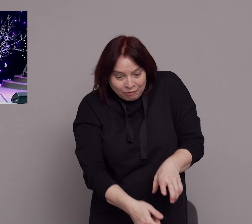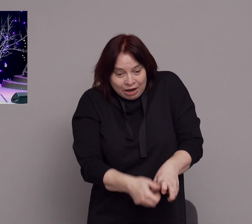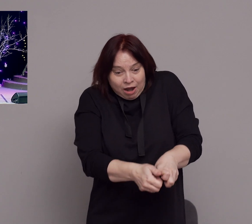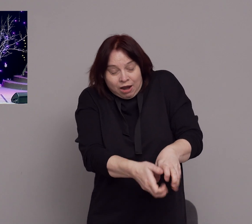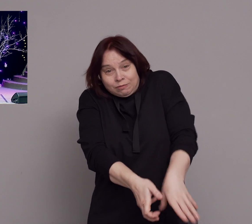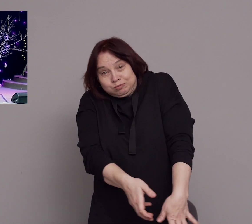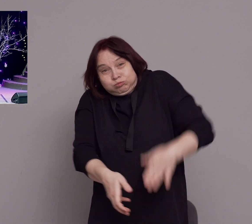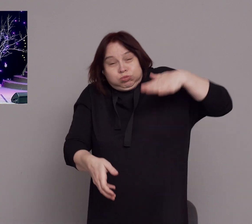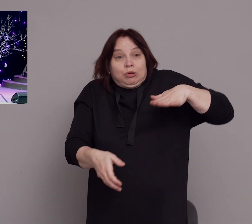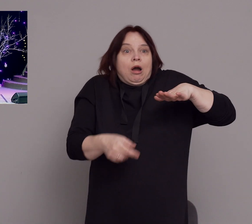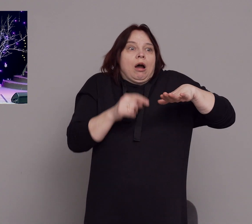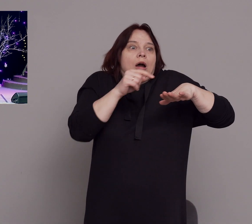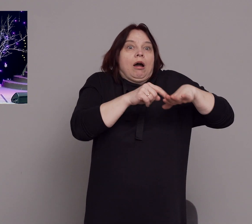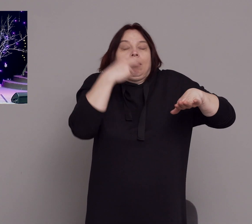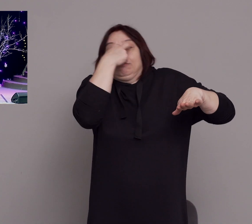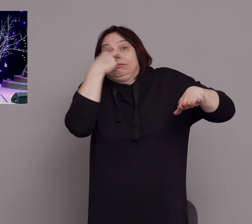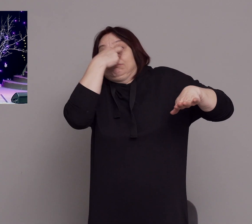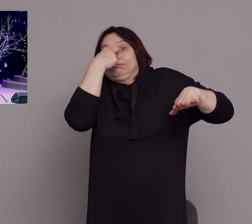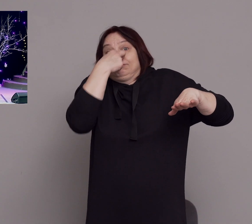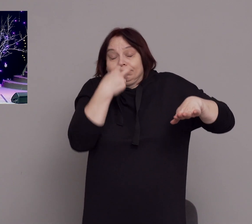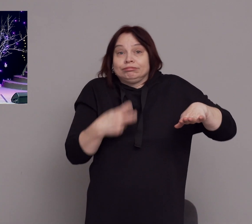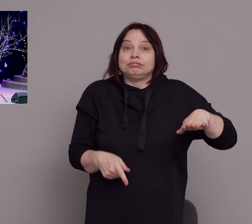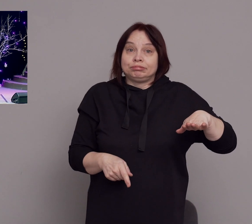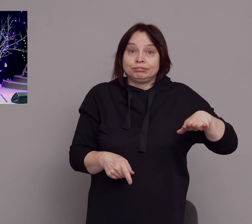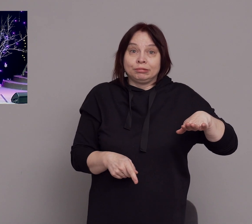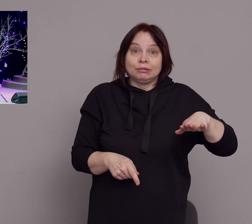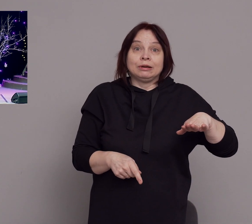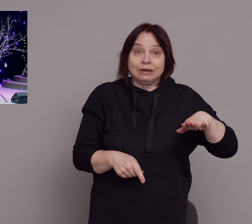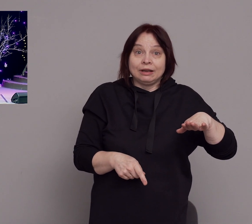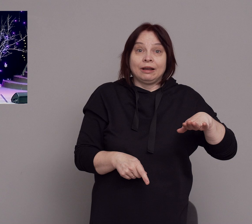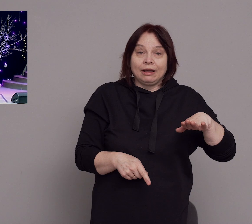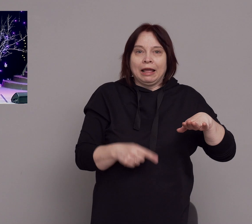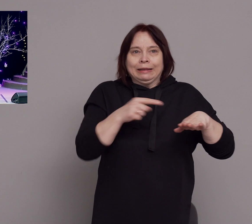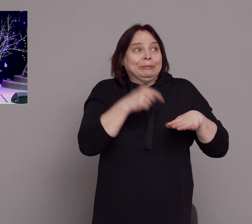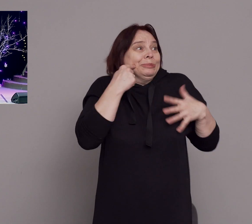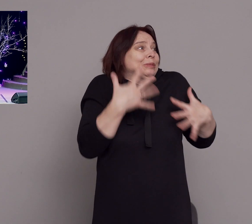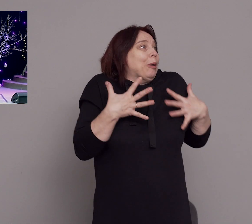жизнь. Это означает отказаться от самонадеянности. И